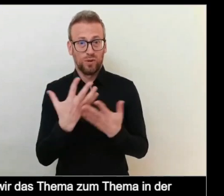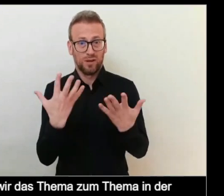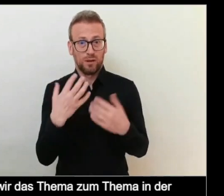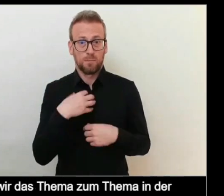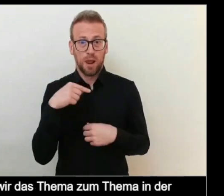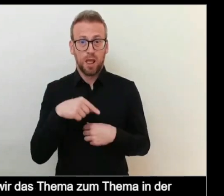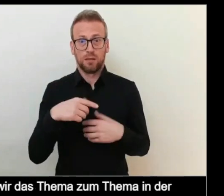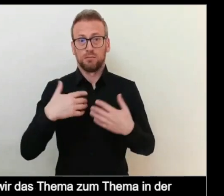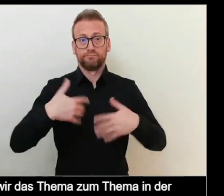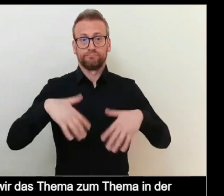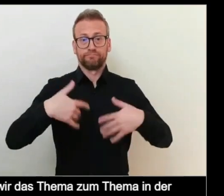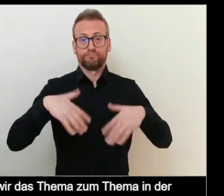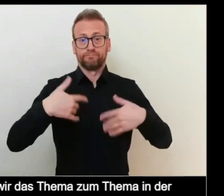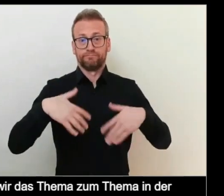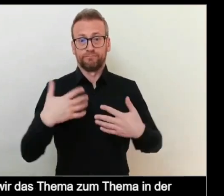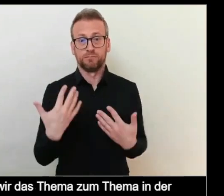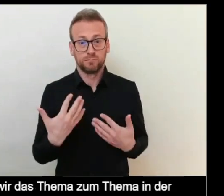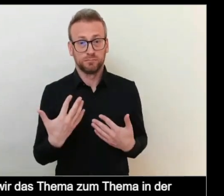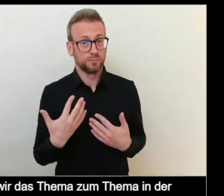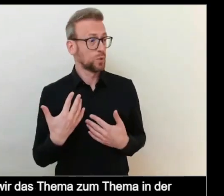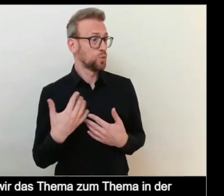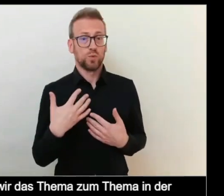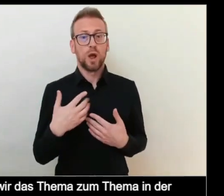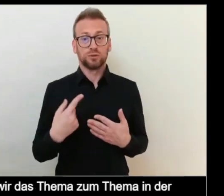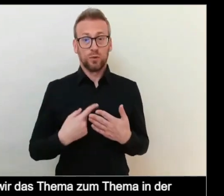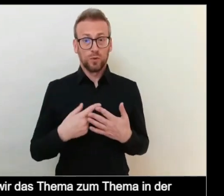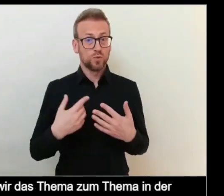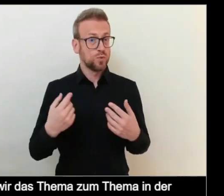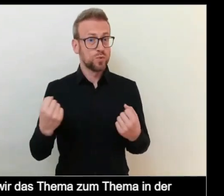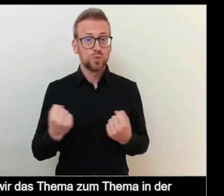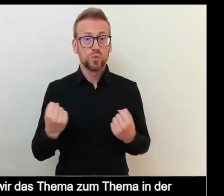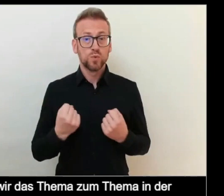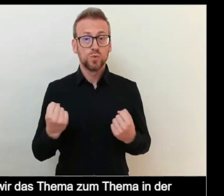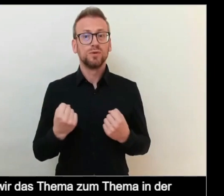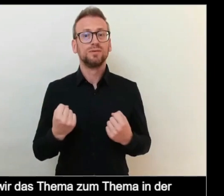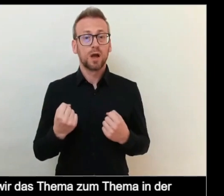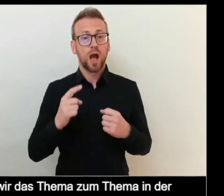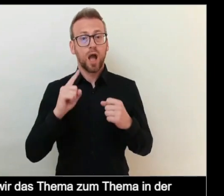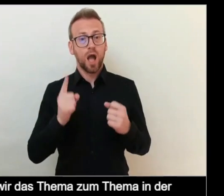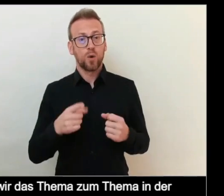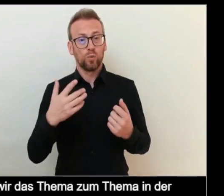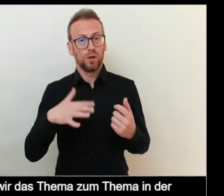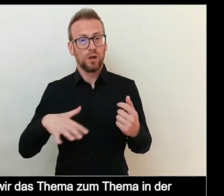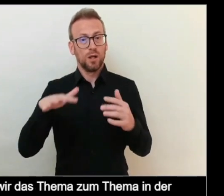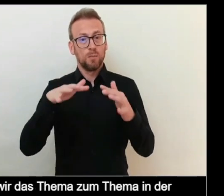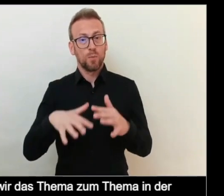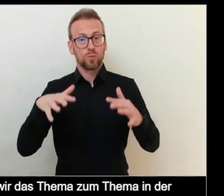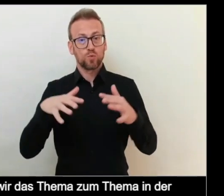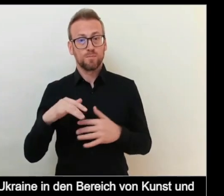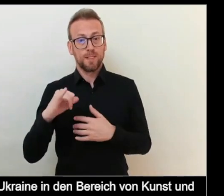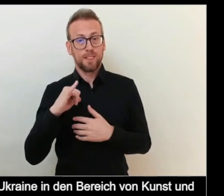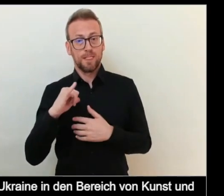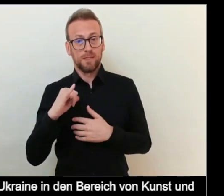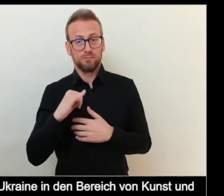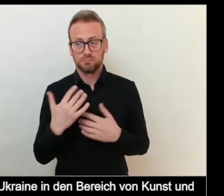weitgehend fallen werden, dann wird trotzdem das Publikumsinteresse sich dann erst Schritt für Schritt wieder einstellen. Dazu kommt, dass natürlich im Moment